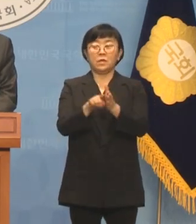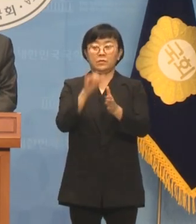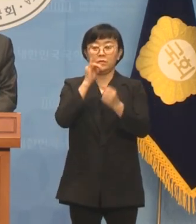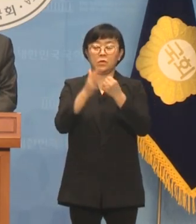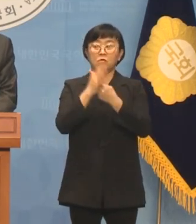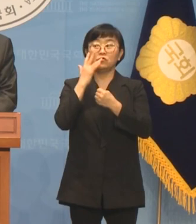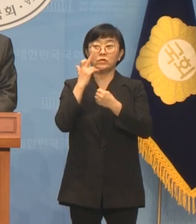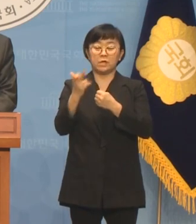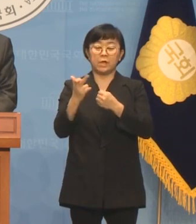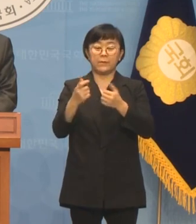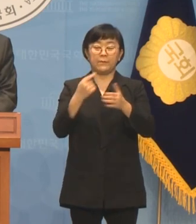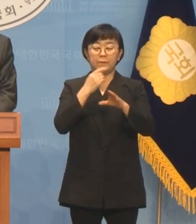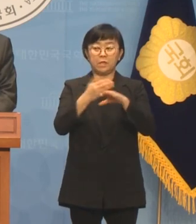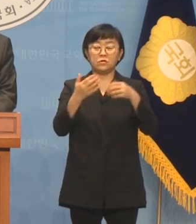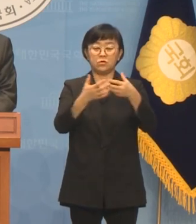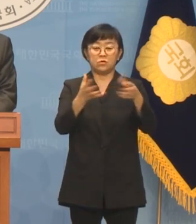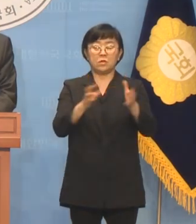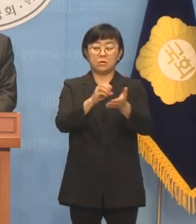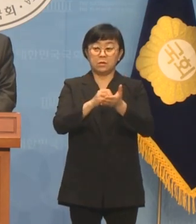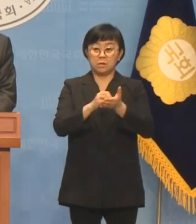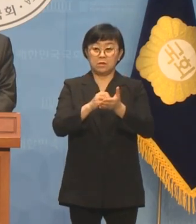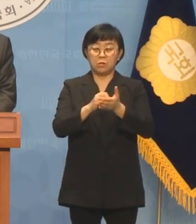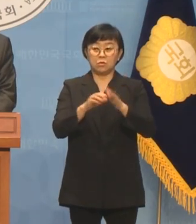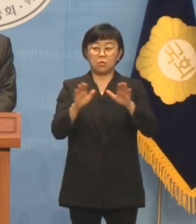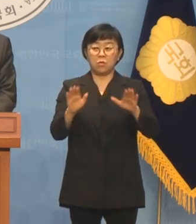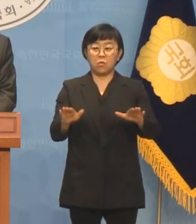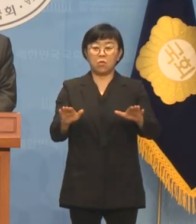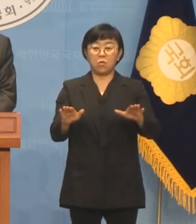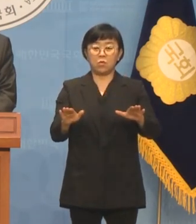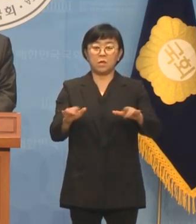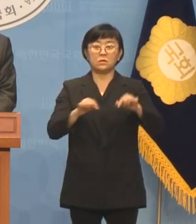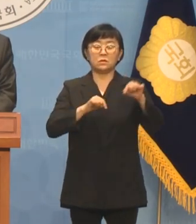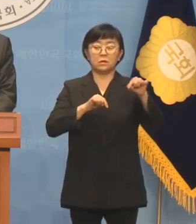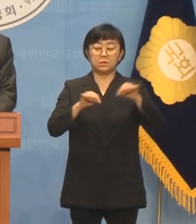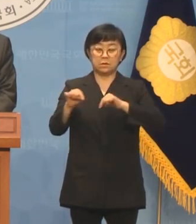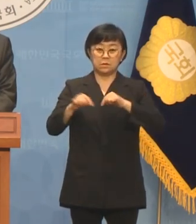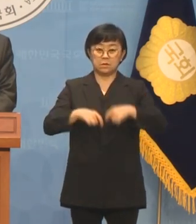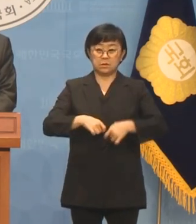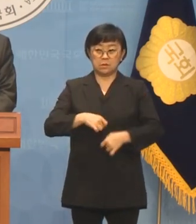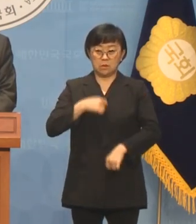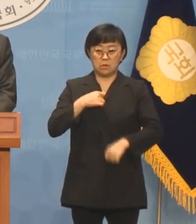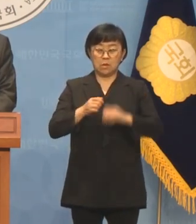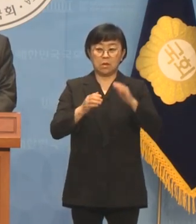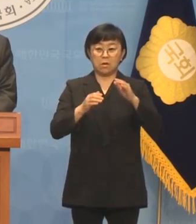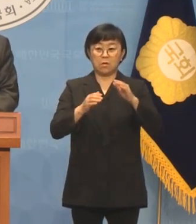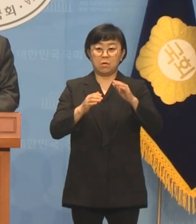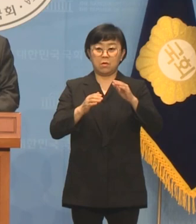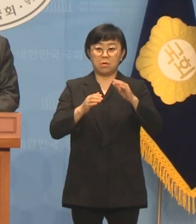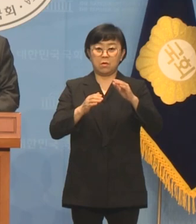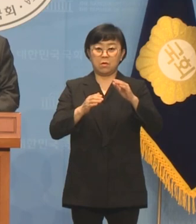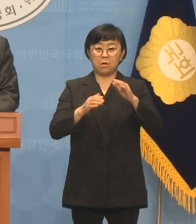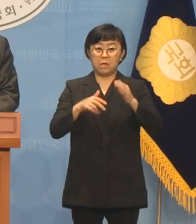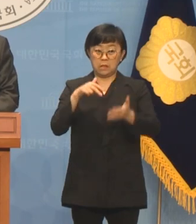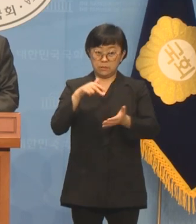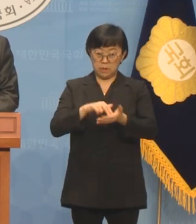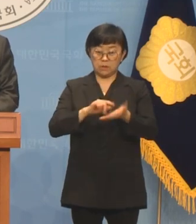울산 민주당원의 의견을 모아가지고 오늘 정치적 정의와 공정함을 여러분들께 호소합니다.